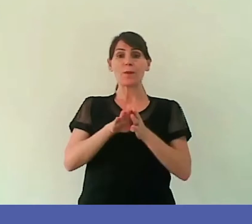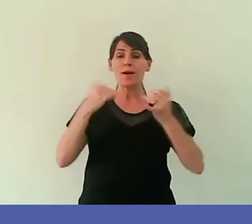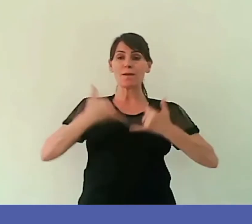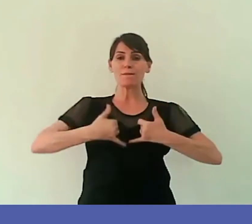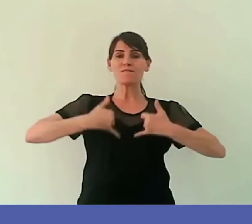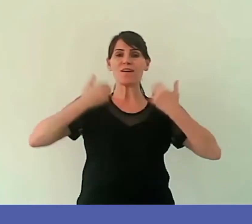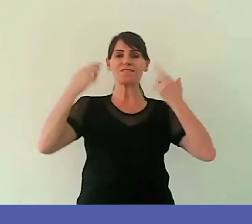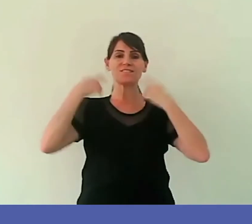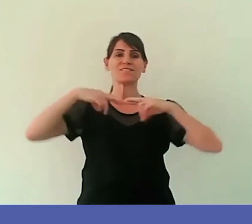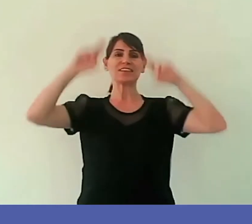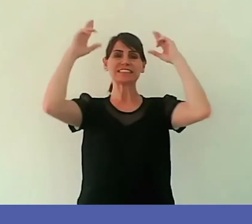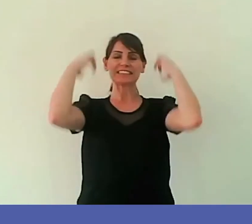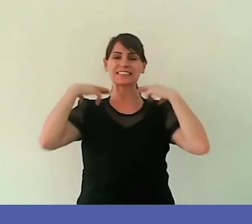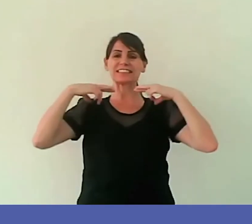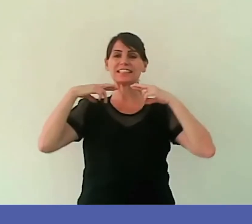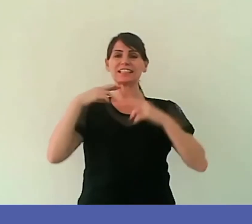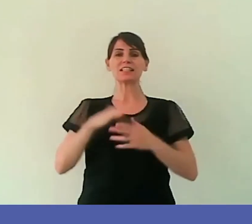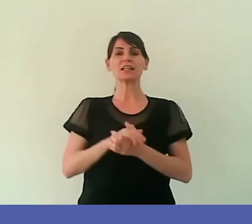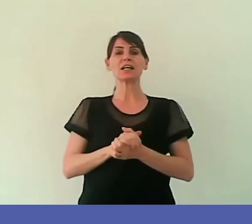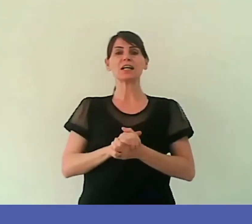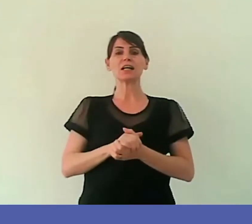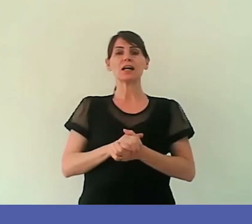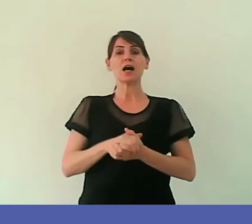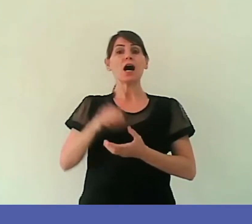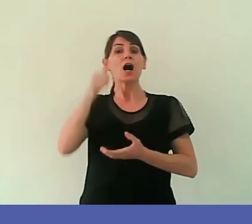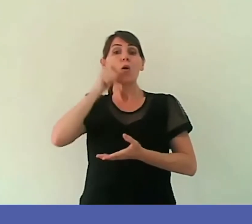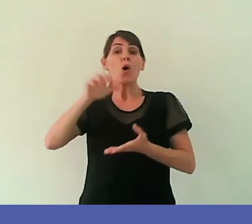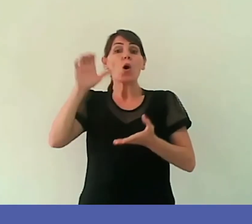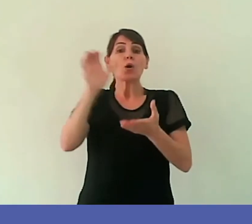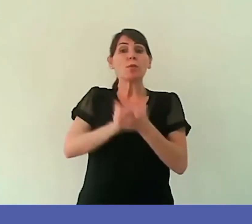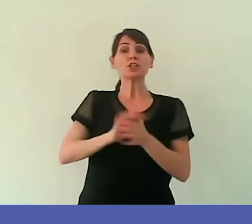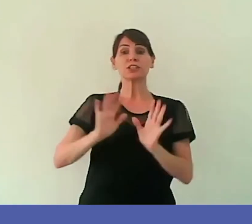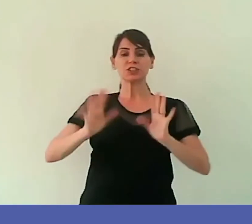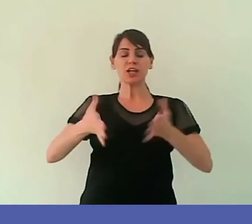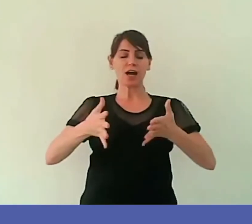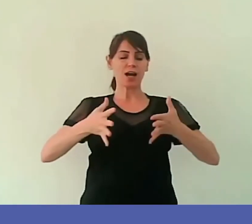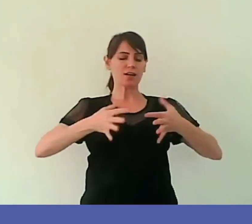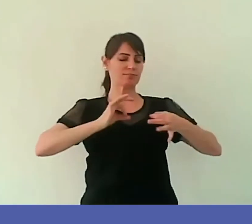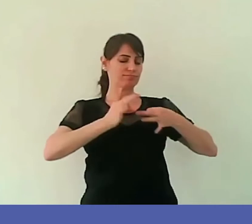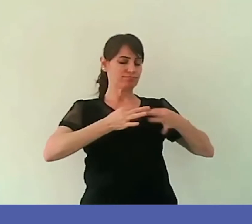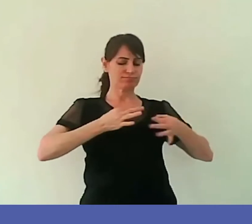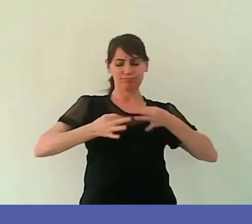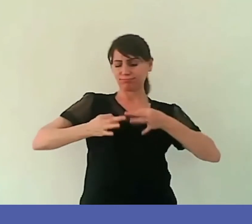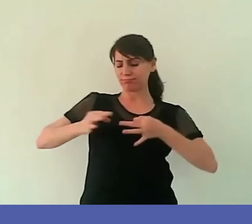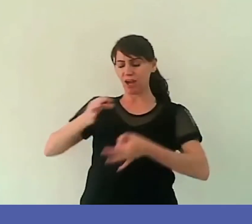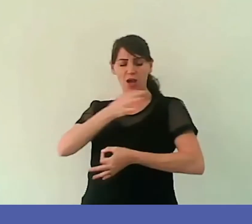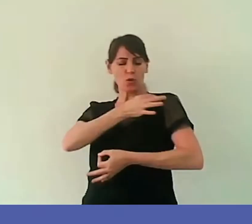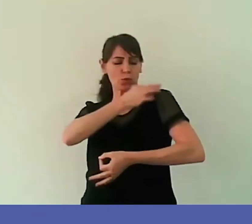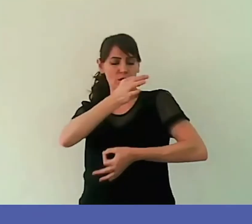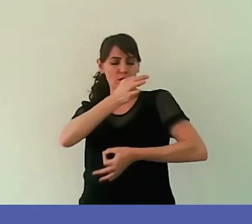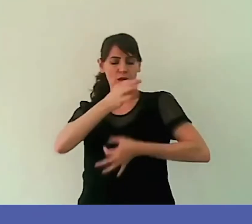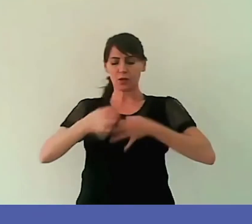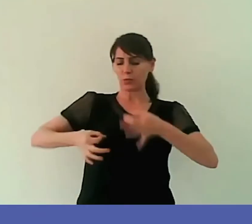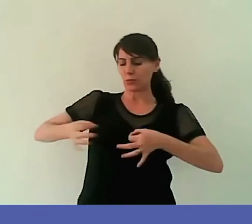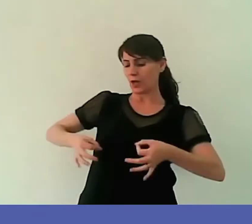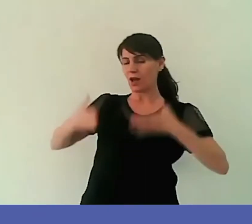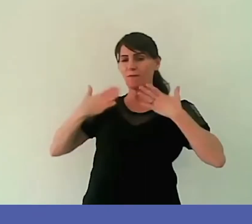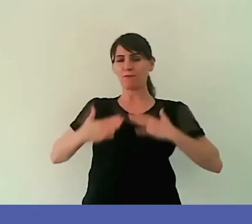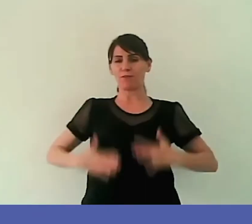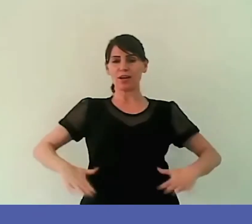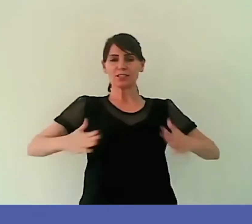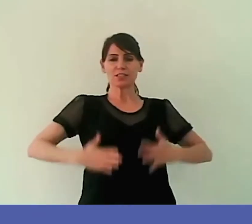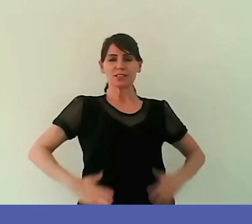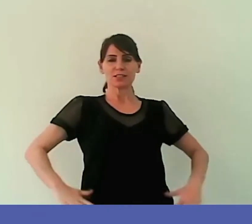Cordeiro, cuja esposa a si mesma já se ataviou, pois lhe foi dado vestir-se de